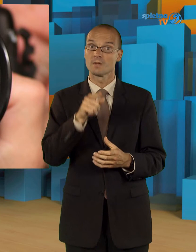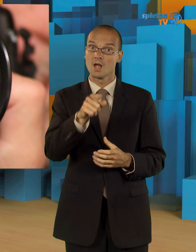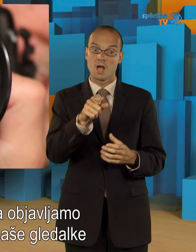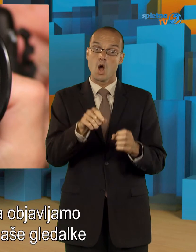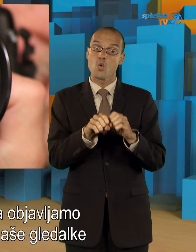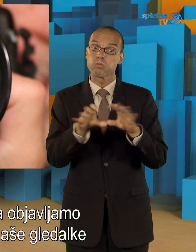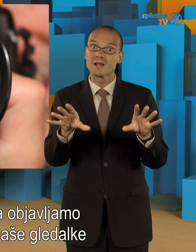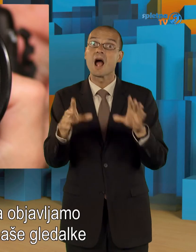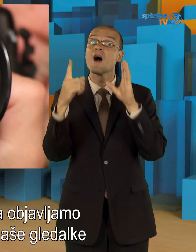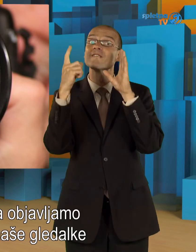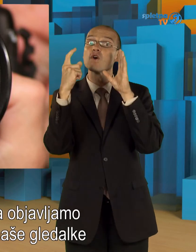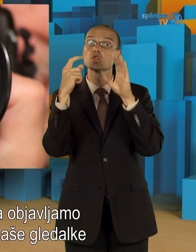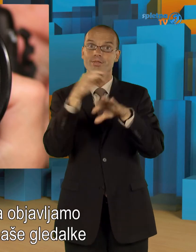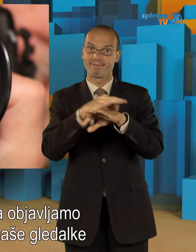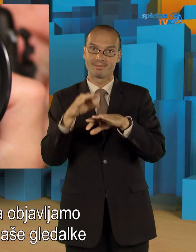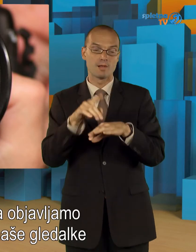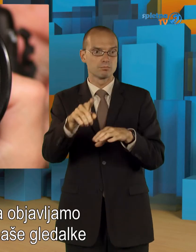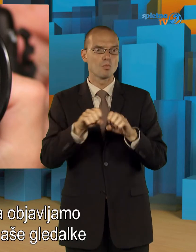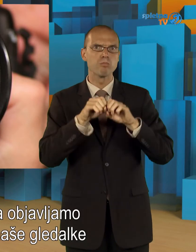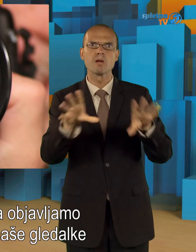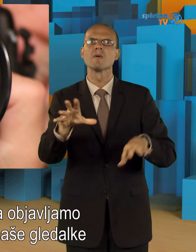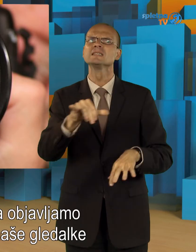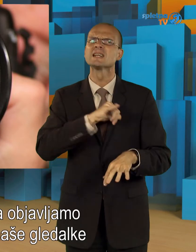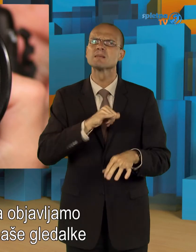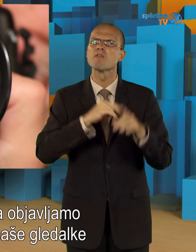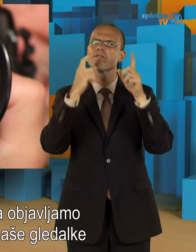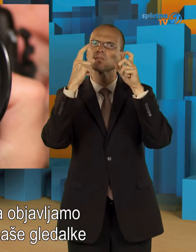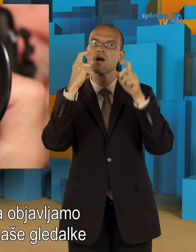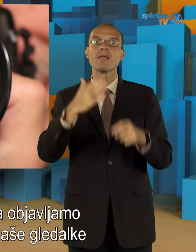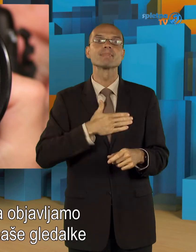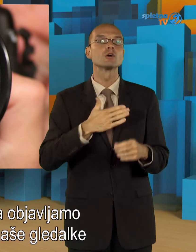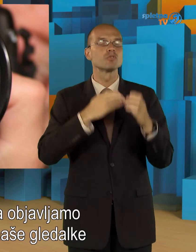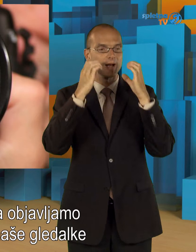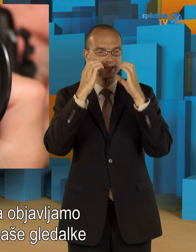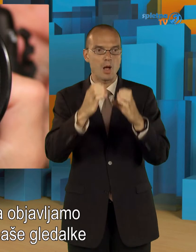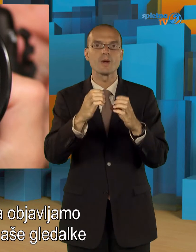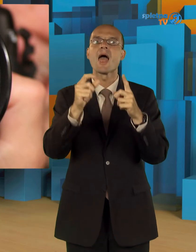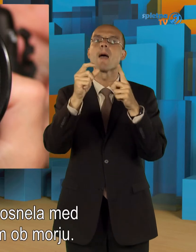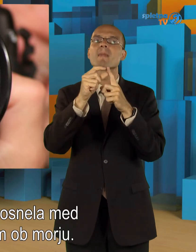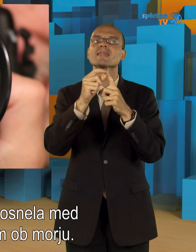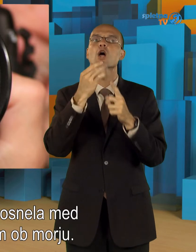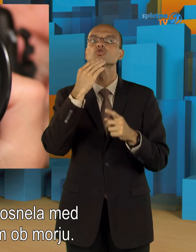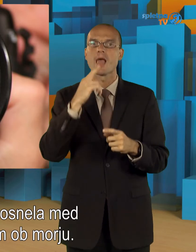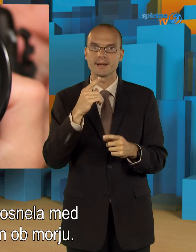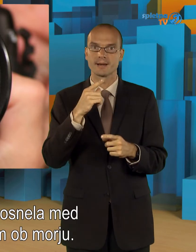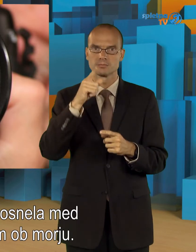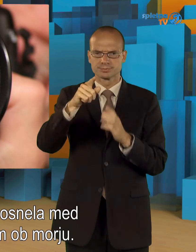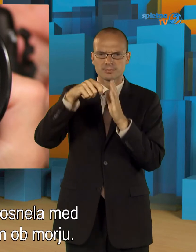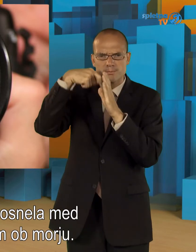V rubriki Fotka tedna objavljamo zanimivo fotografijo naše gledalke Petre Šiler, ki jo je posnela med jutranjim sprehodom